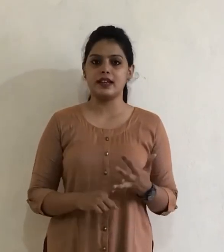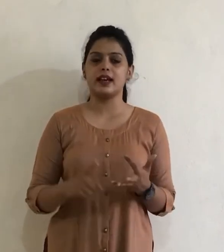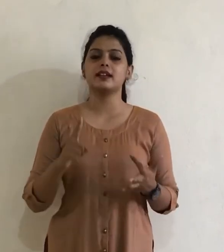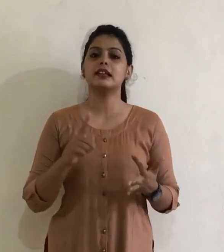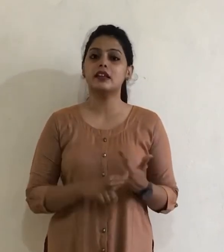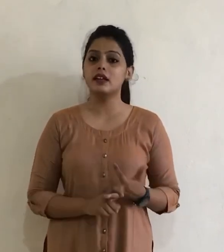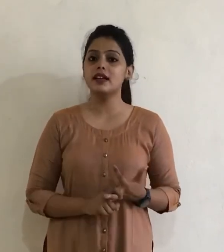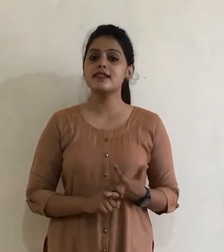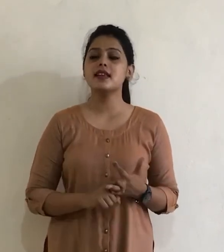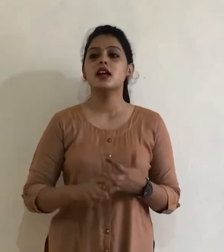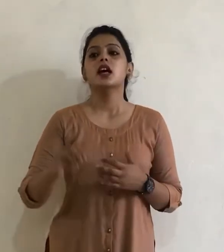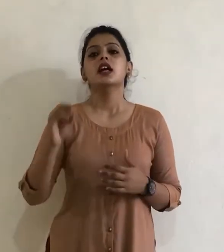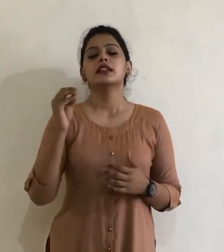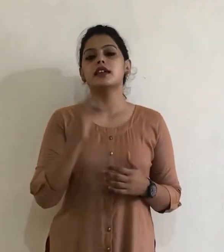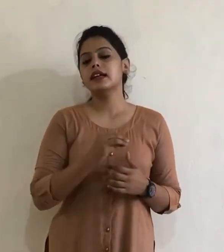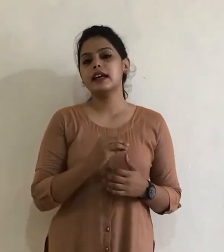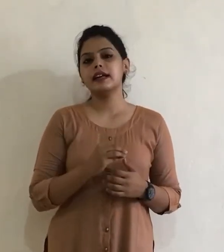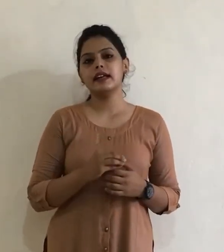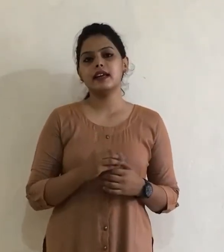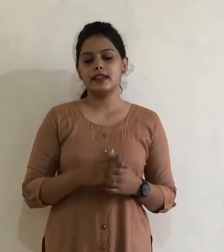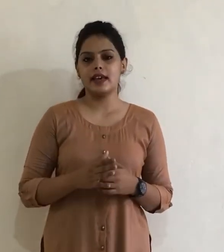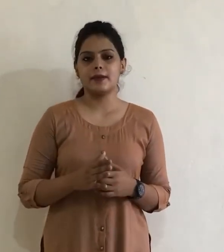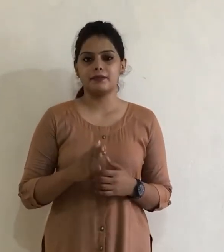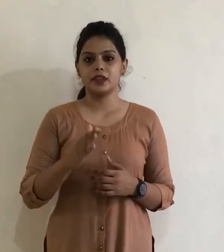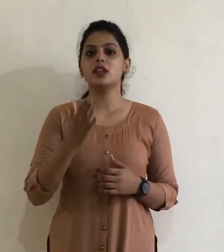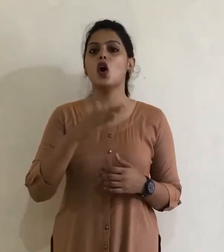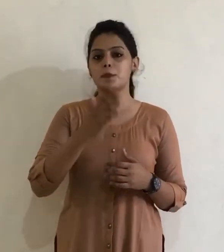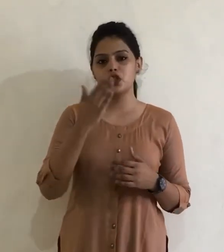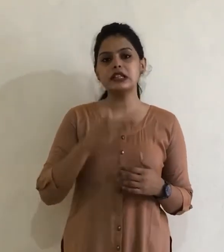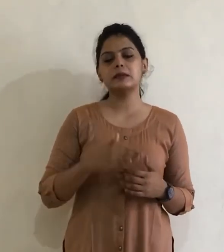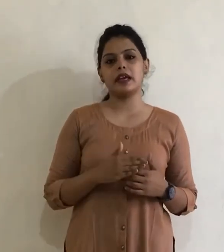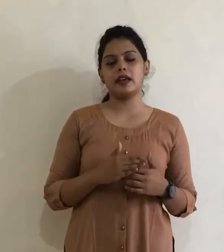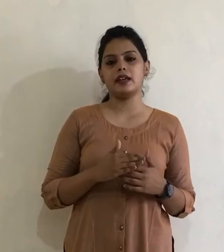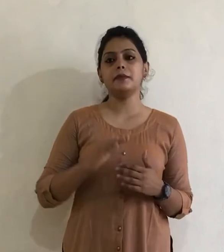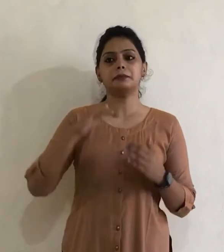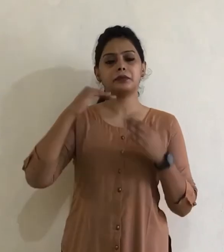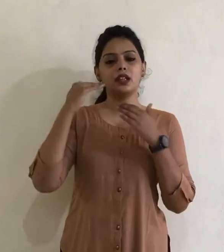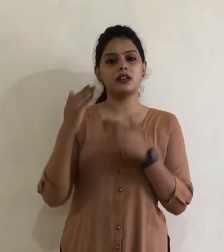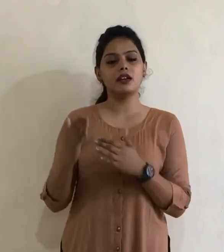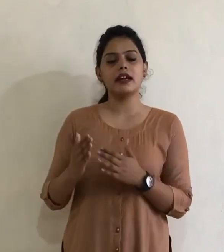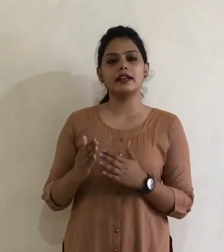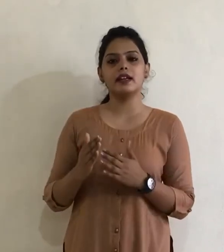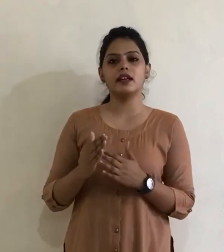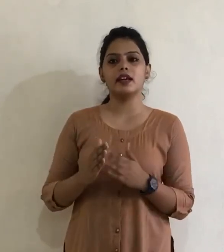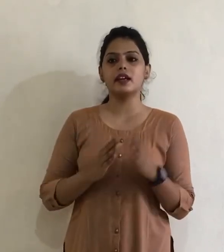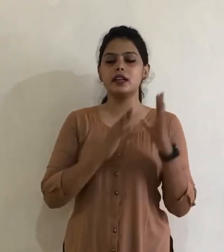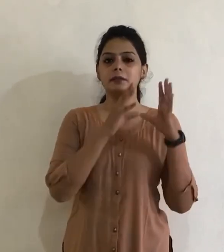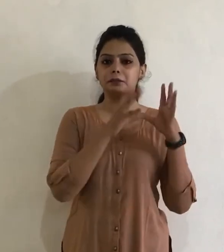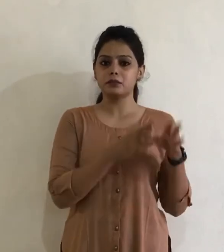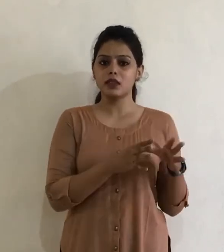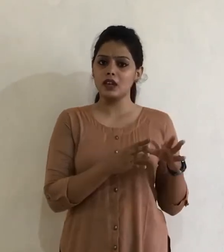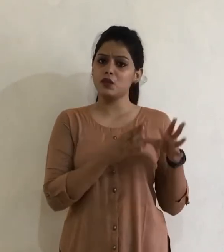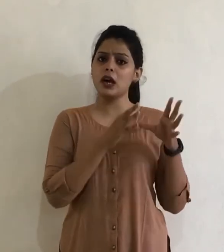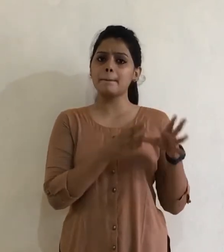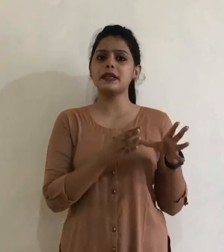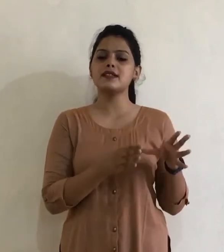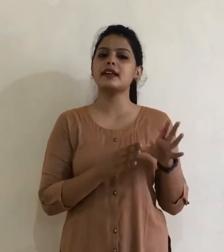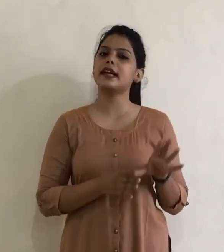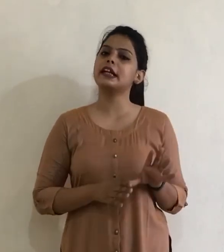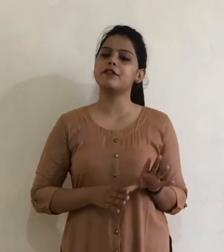चलेगा. थर्ड क्राइटेरिया ये है, ऑप्शनल में है ये, कि थर्ड क्राइटेरिया ये है कि वो कंपनीज एक्ट